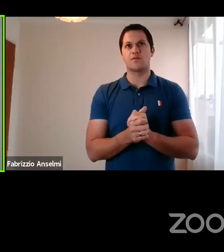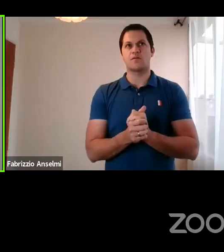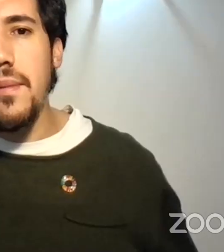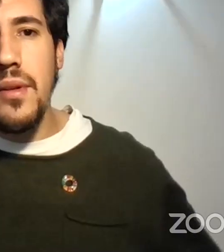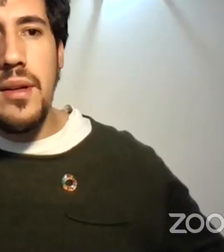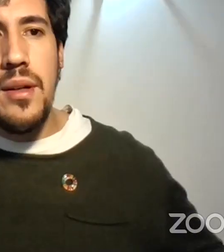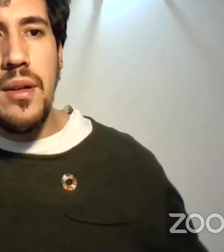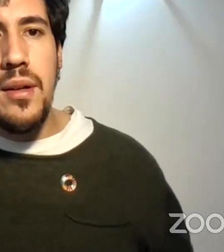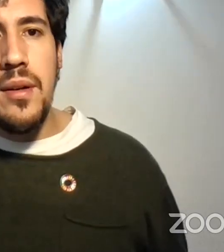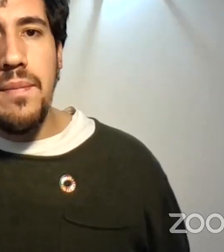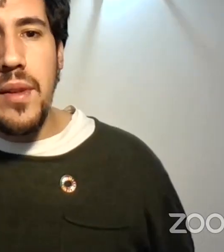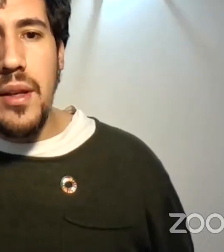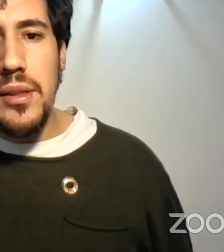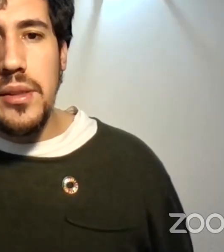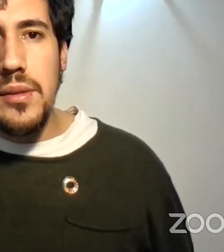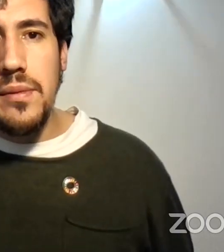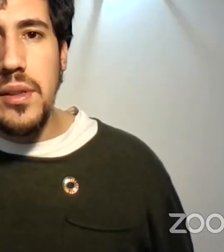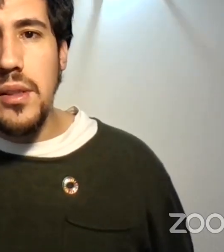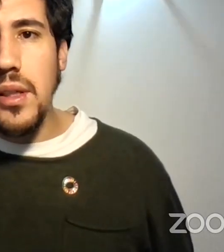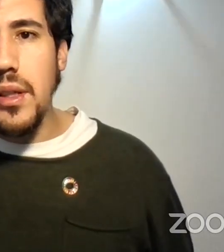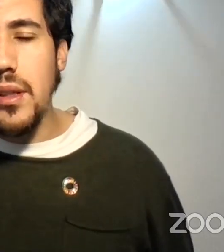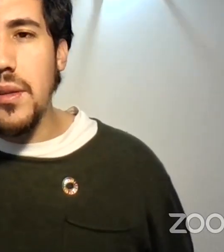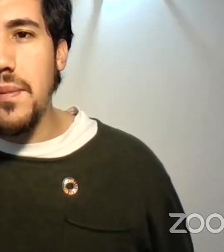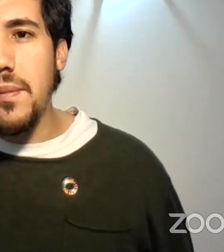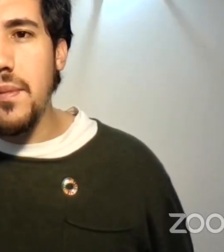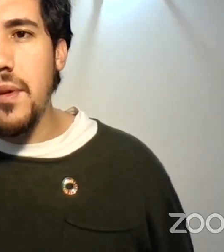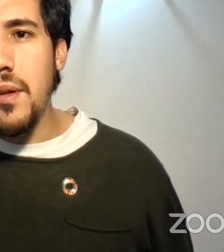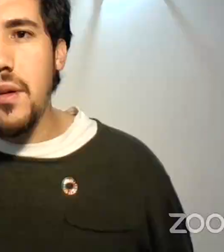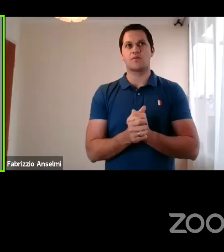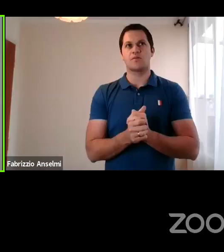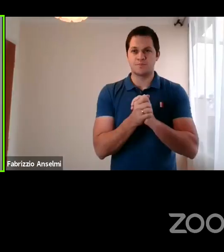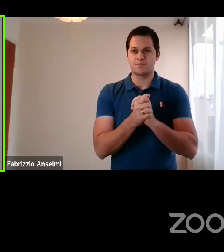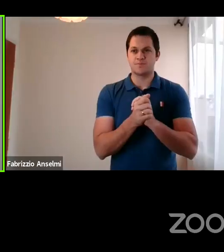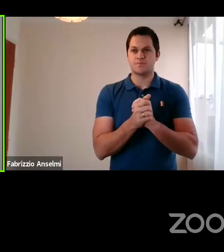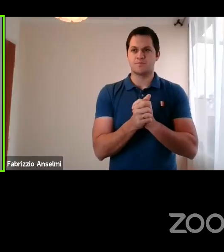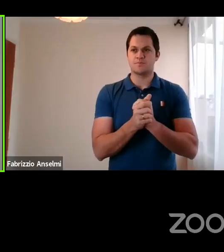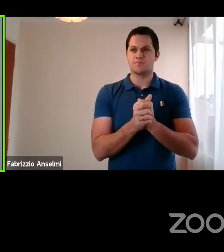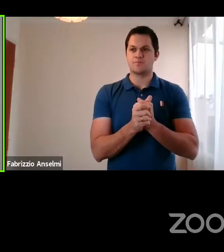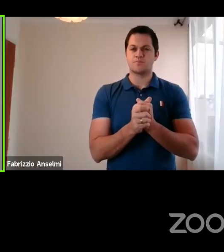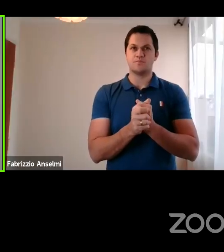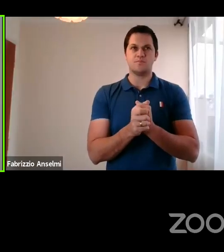Vista galería. Así, valiente.